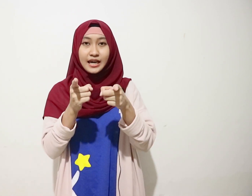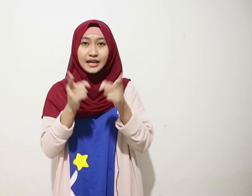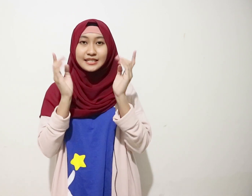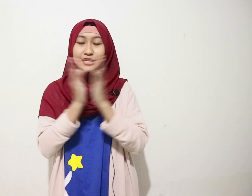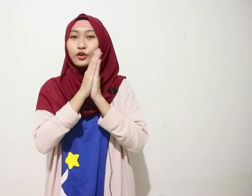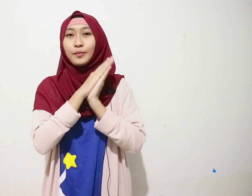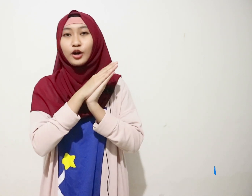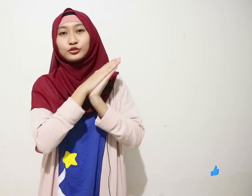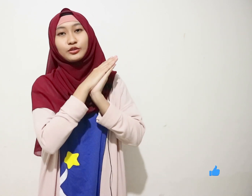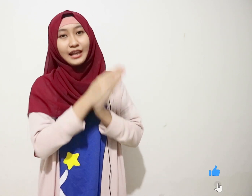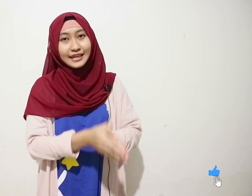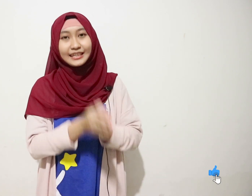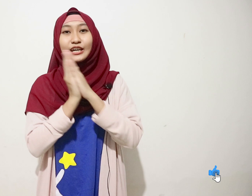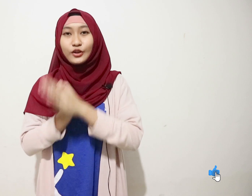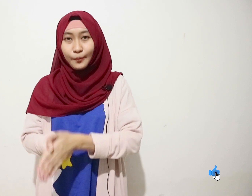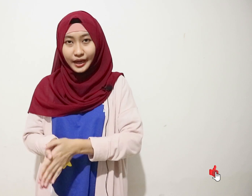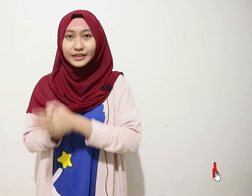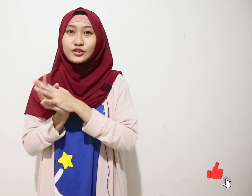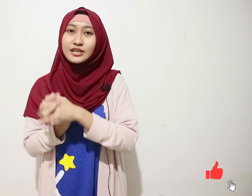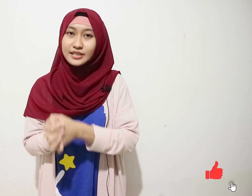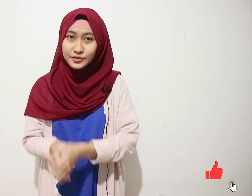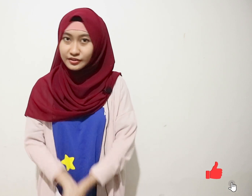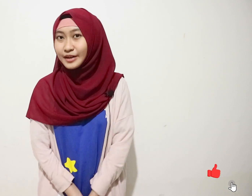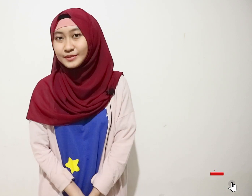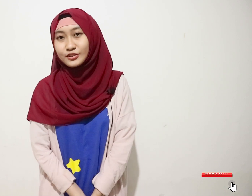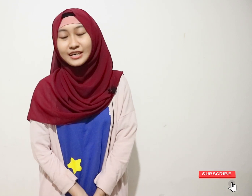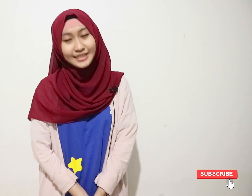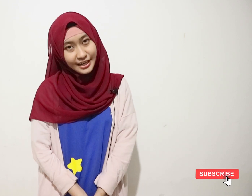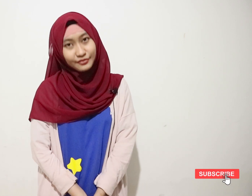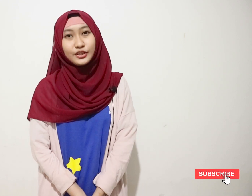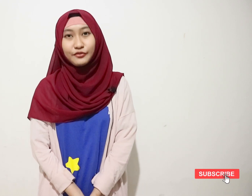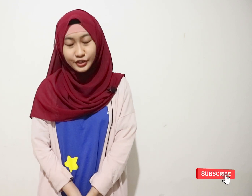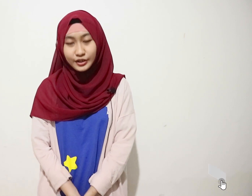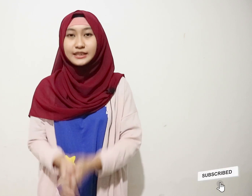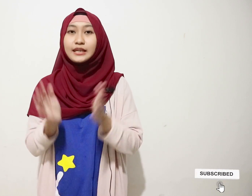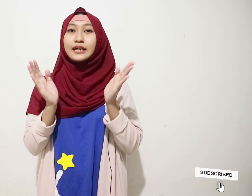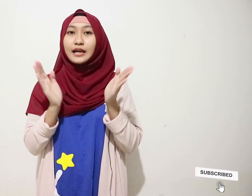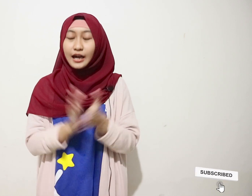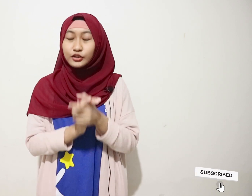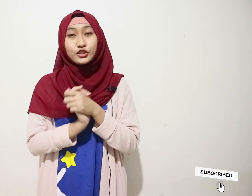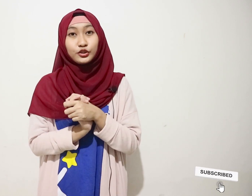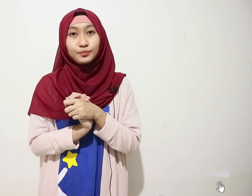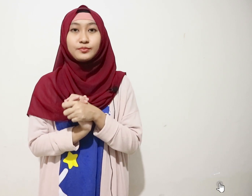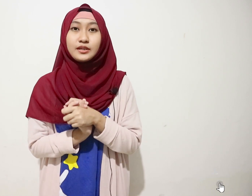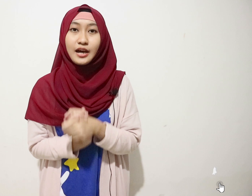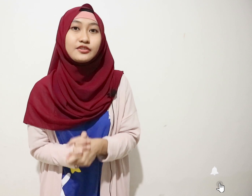penasaran, jangan lupa untuk like, komen, dan juga subscribe, dan juga share video-video di akun YouTube Ayo